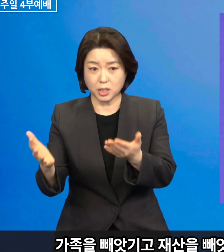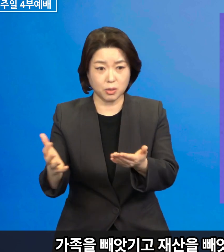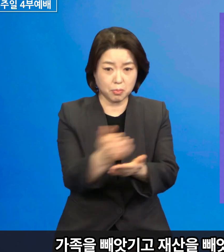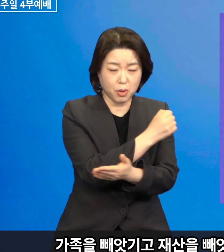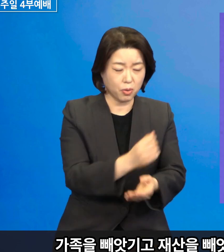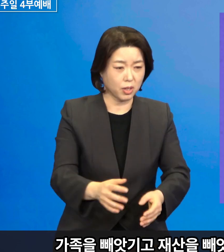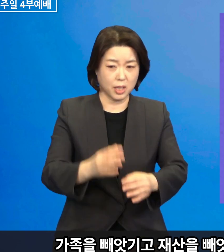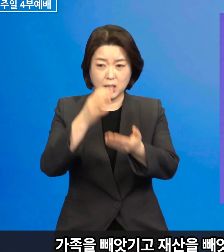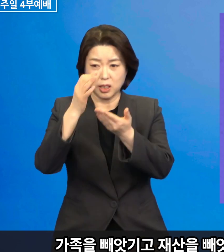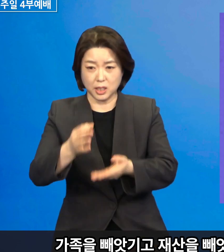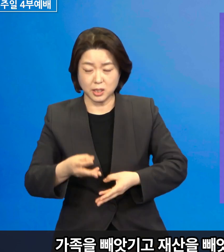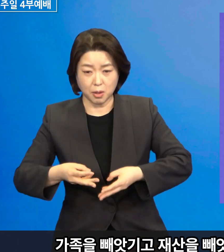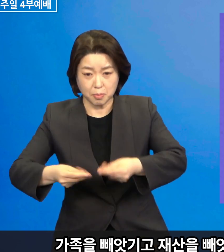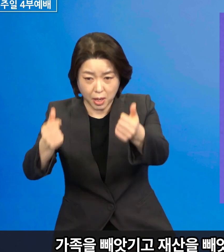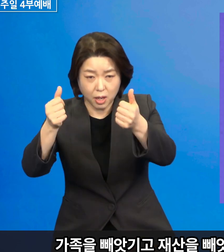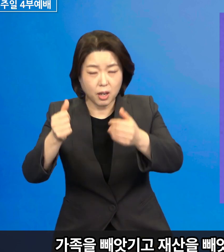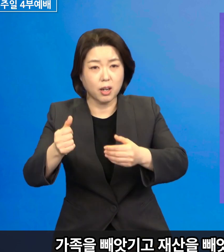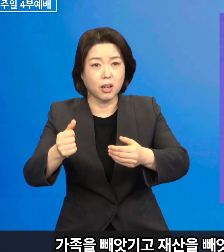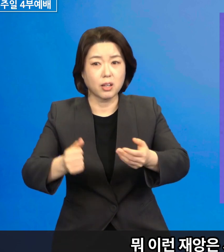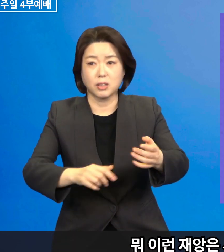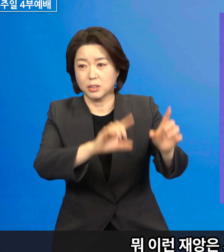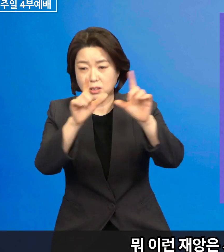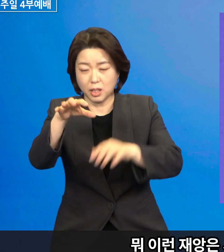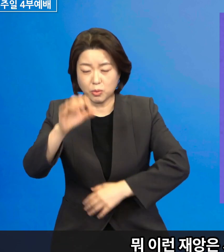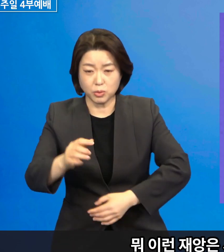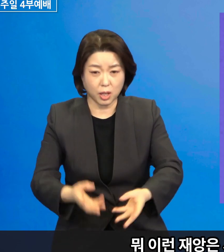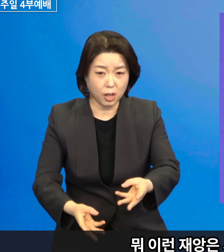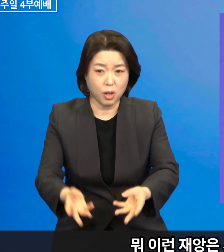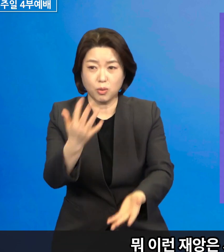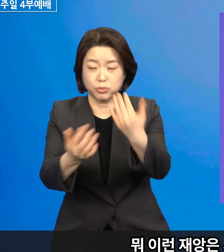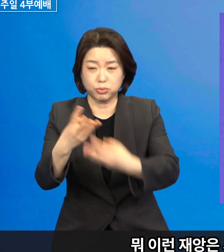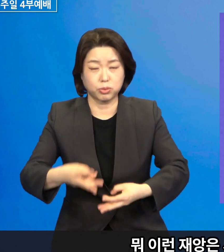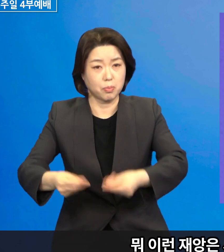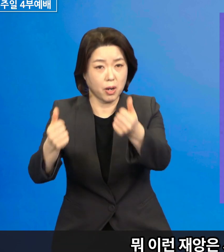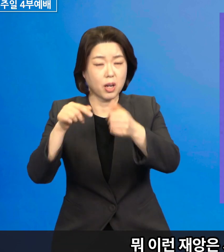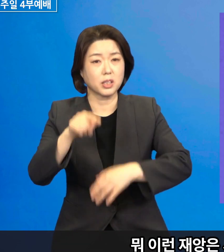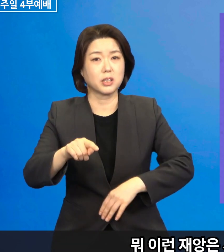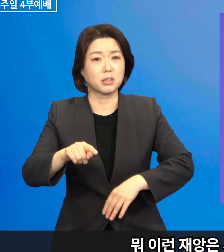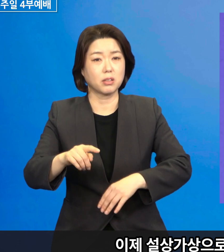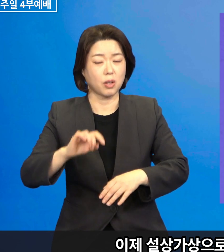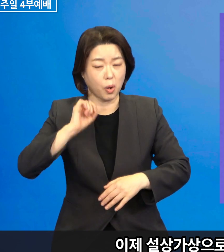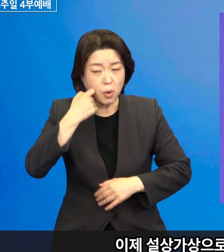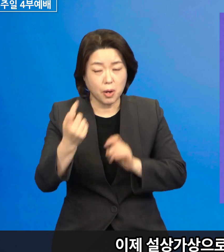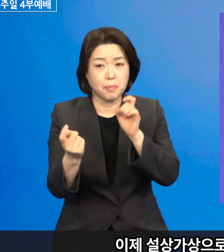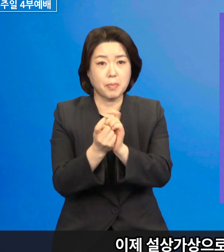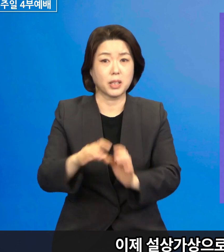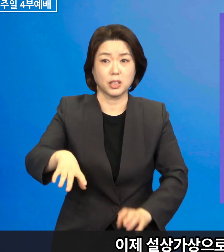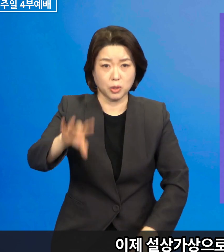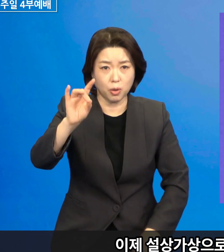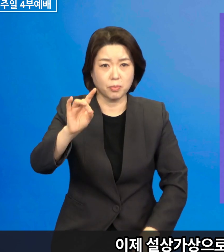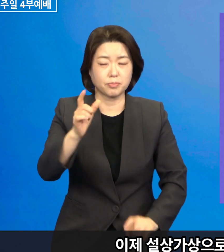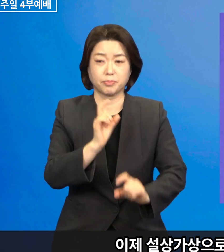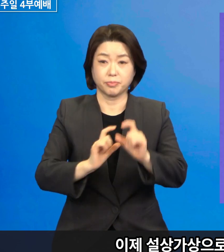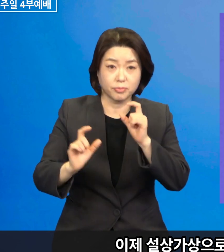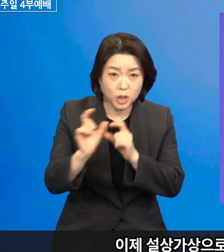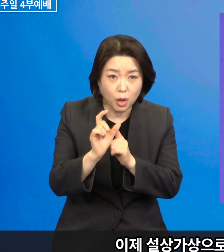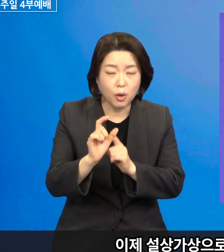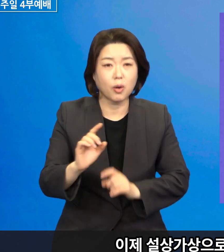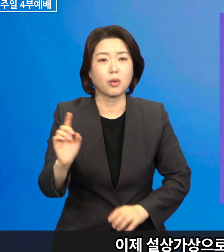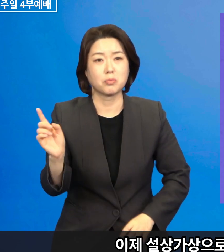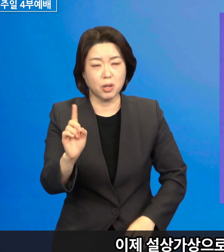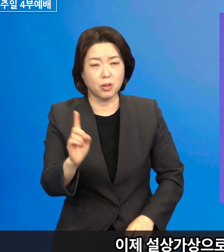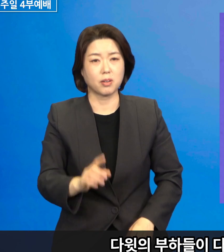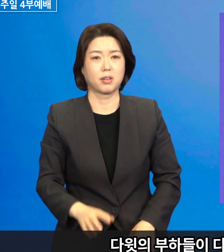재산을 빼앗기고 살던 곳이 다 불타버리고 이런 재앙은 사실은 없었습니다. 이제 설상가상으로 엎친 데 덮친